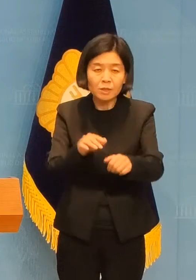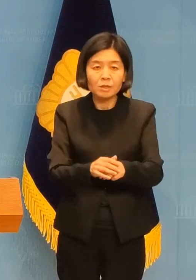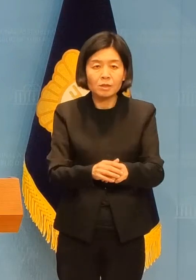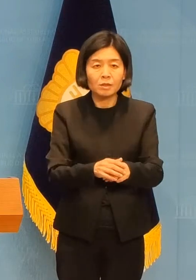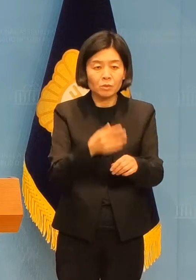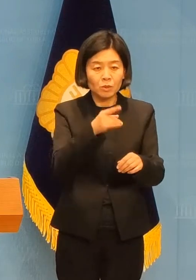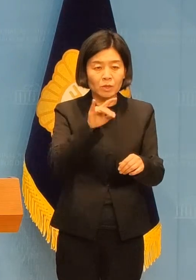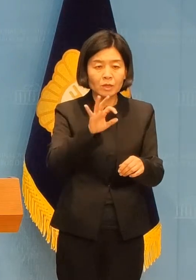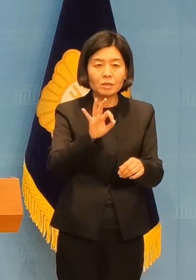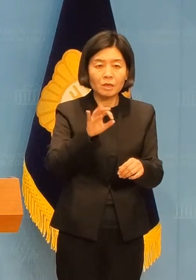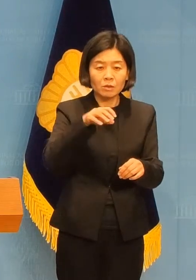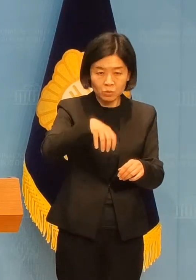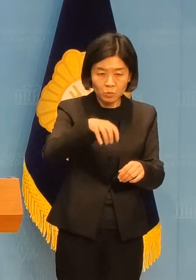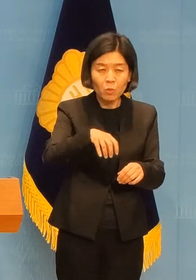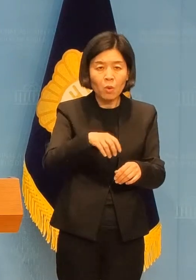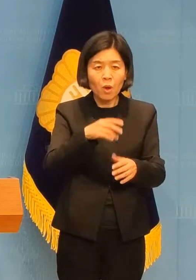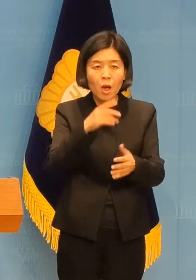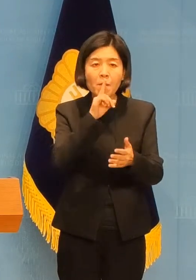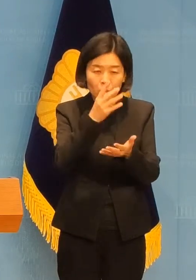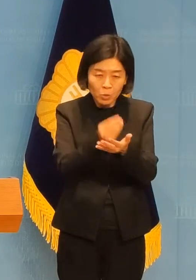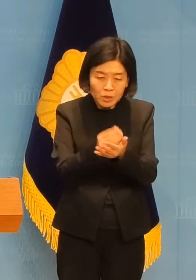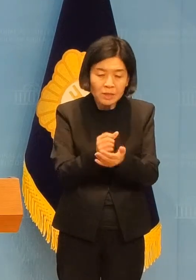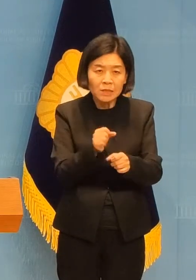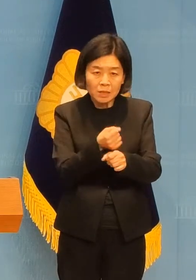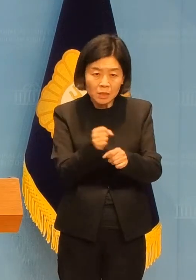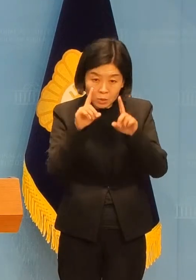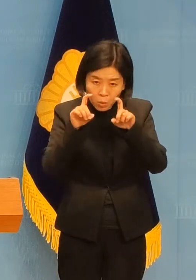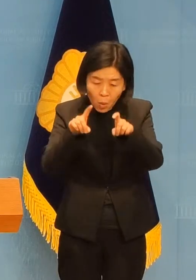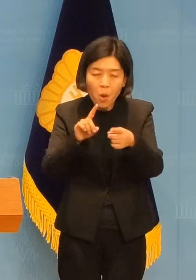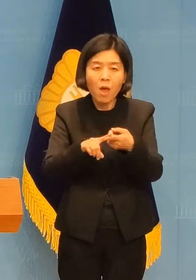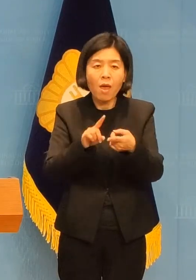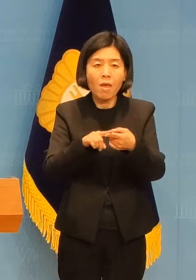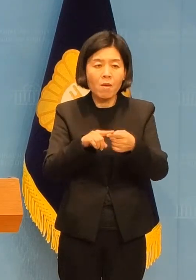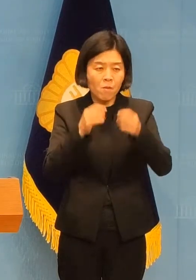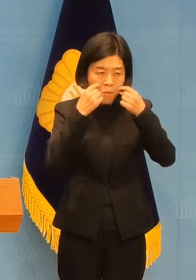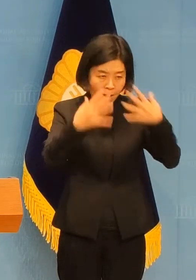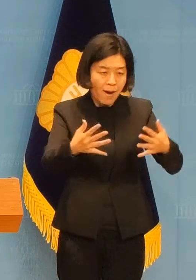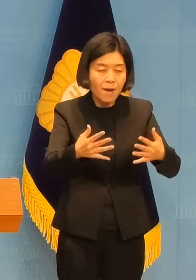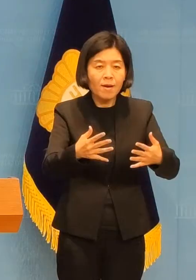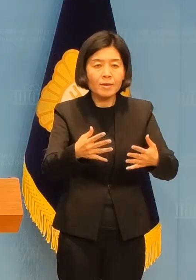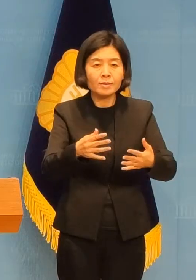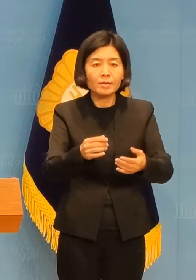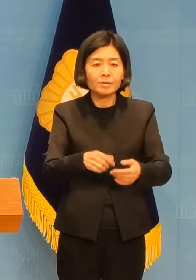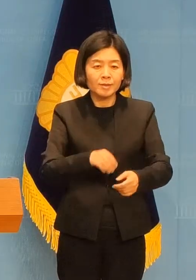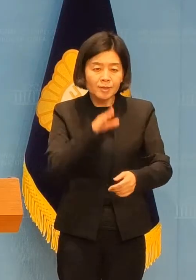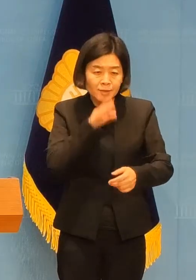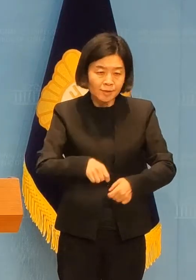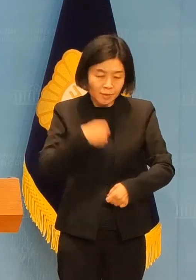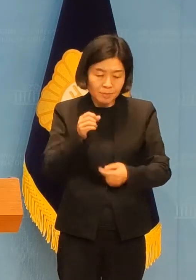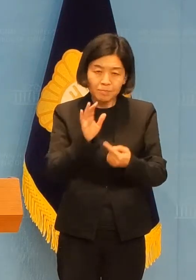관련하여 국민 앞에 명확한 사실관계와 입장을 밝혀야 하지 않겠습니까?